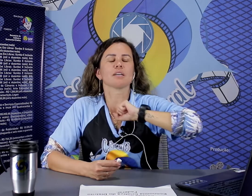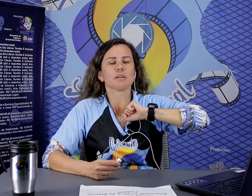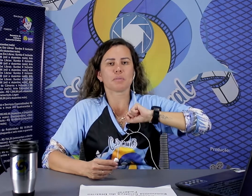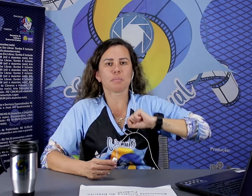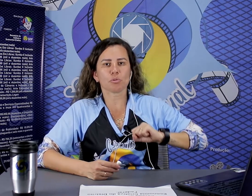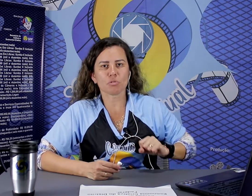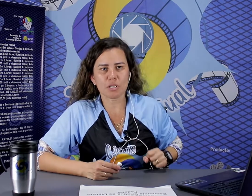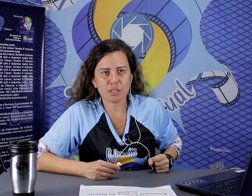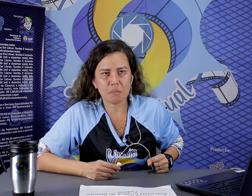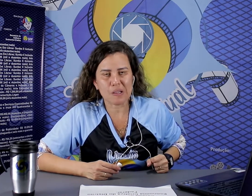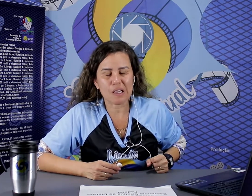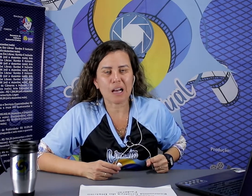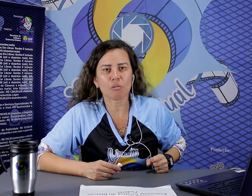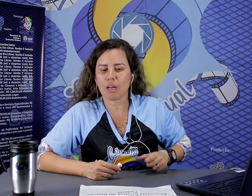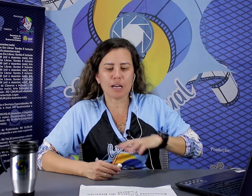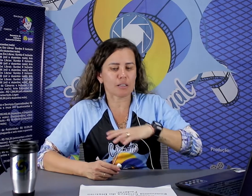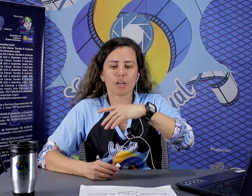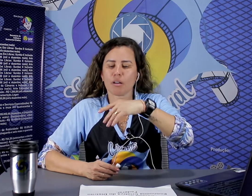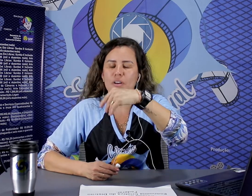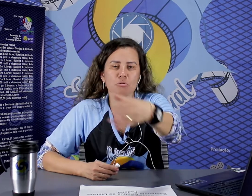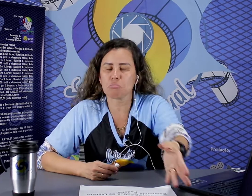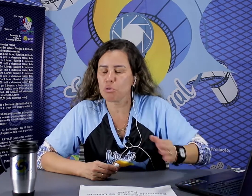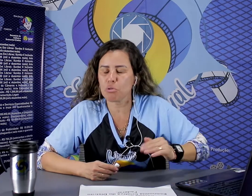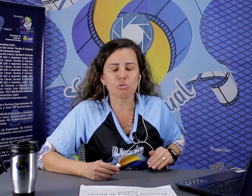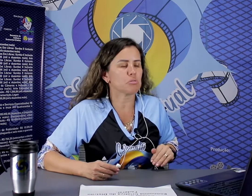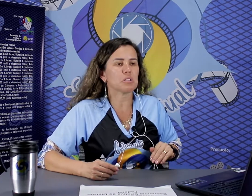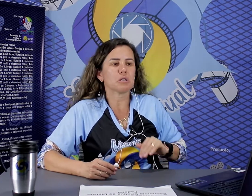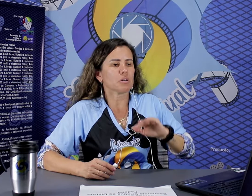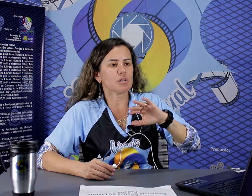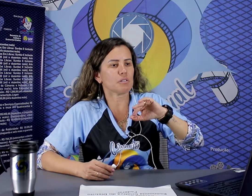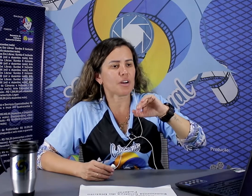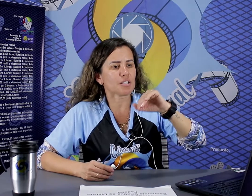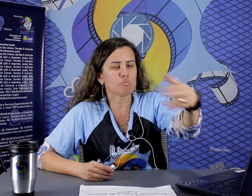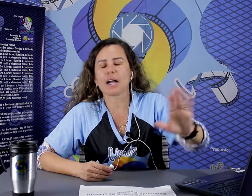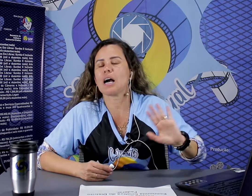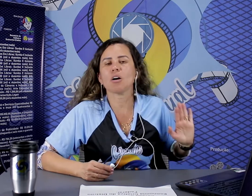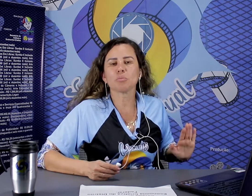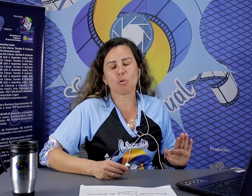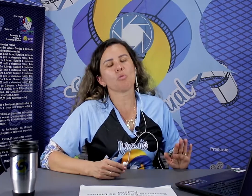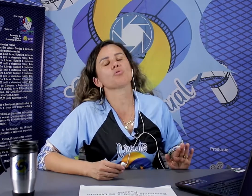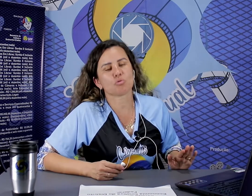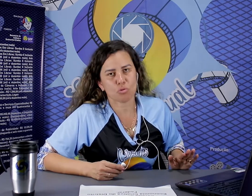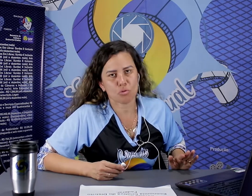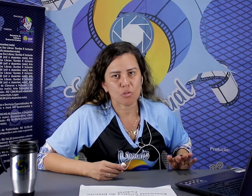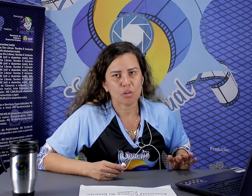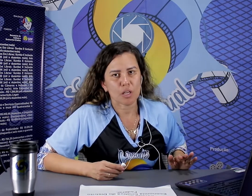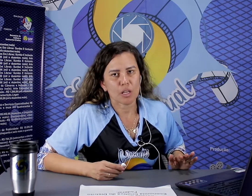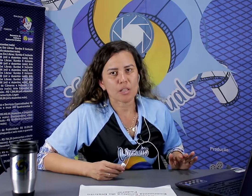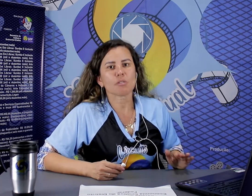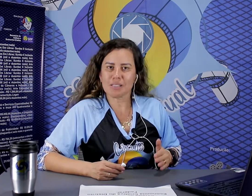para produzir esse material lá, que eu quero que faça um bolo, que faça um macarrão para o almoço. Então,